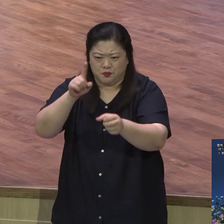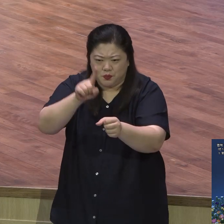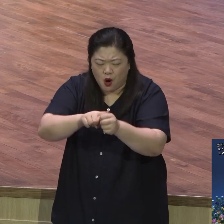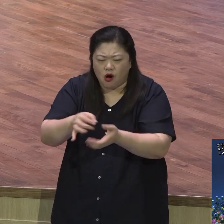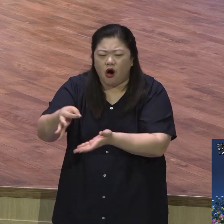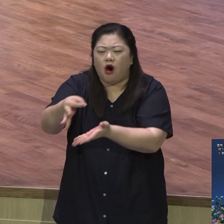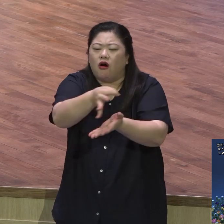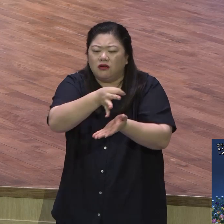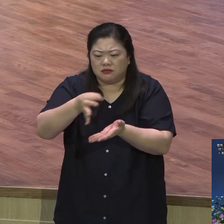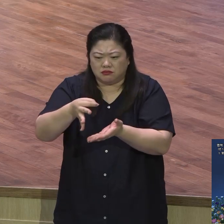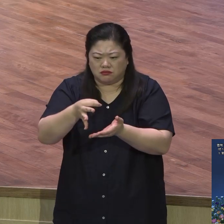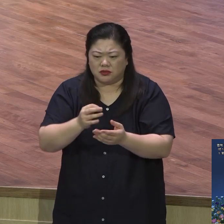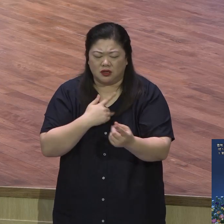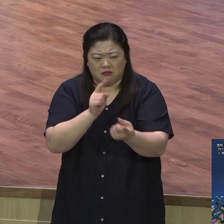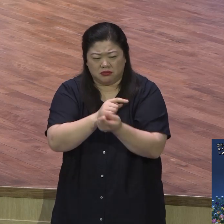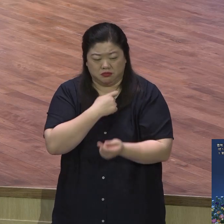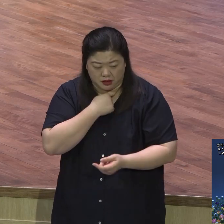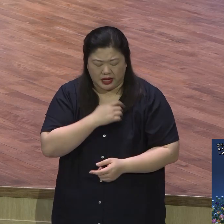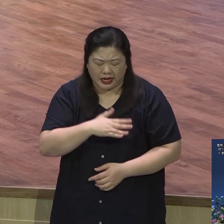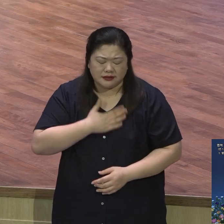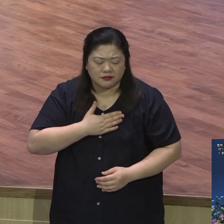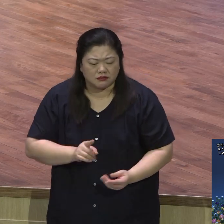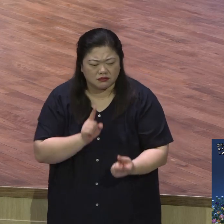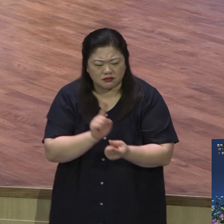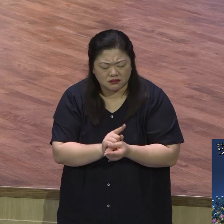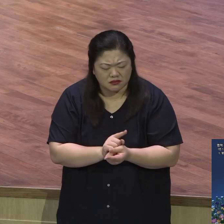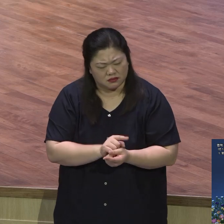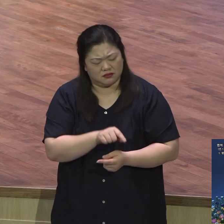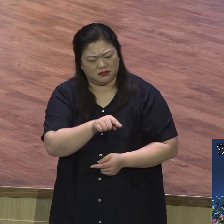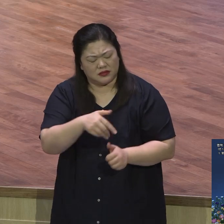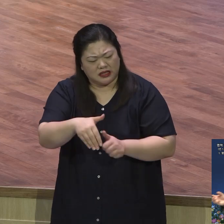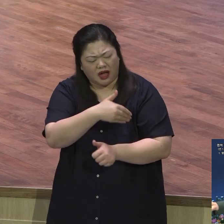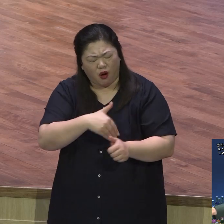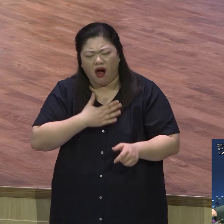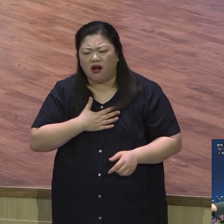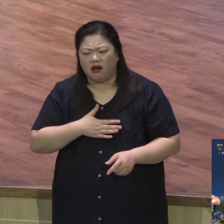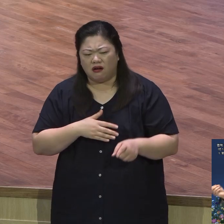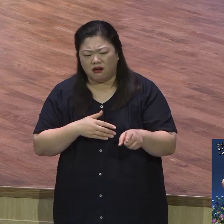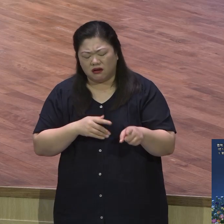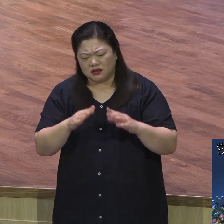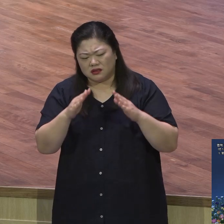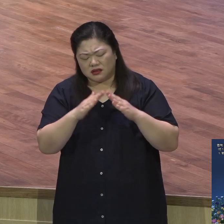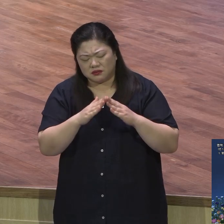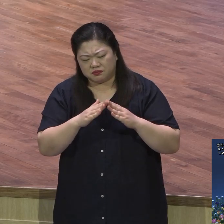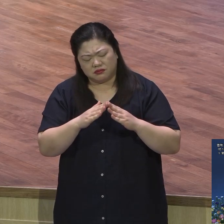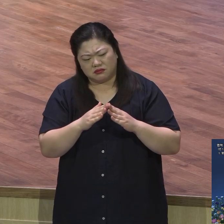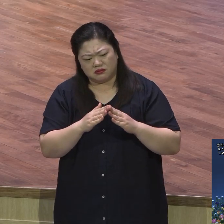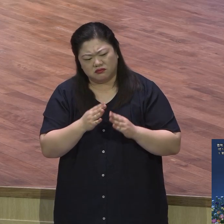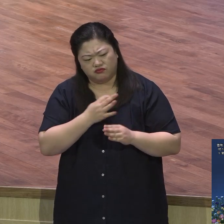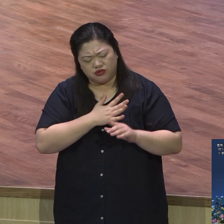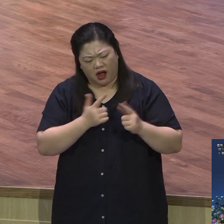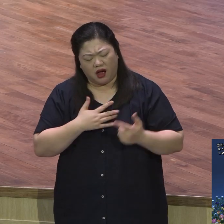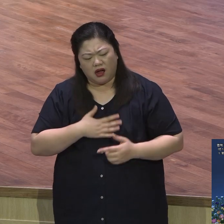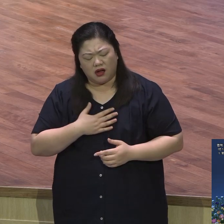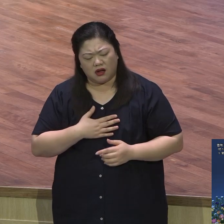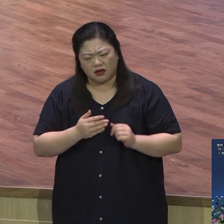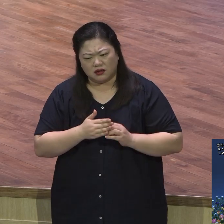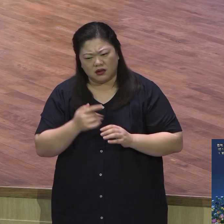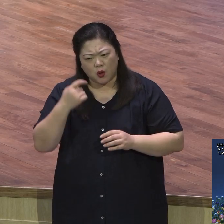흥금하는 모습을 보면서 그래 말하다가 축복이 되었어요 없으면서 은행에 돈을 빌려가지고 그걸